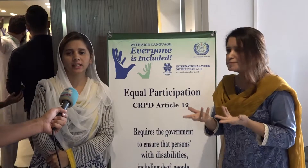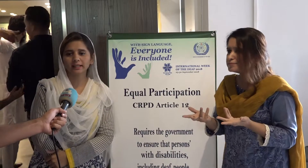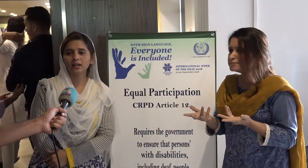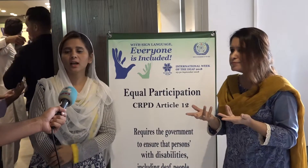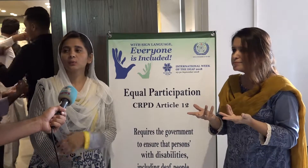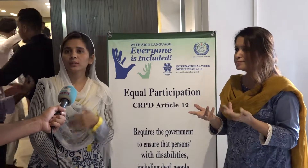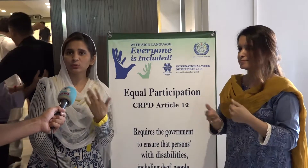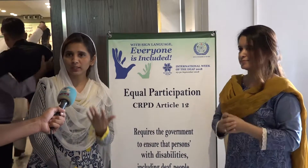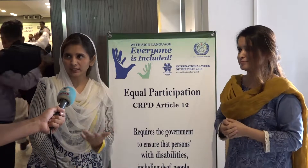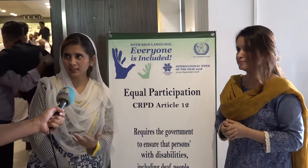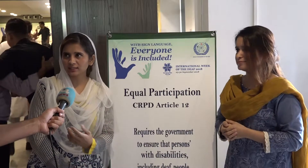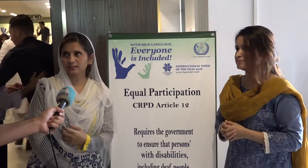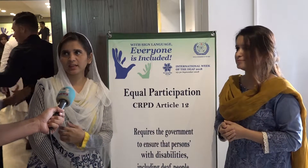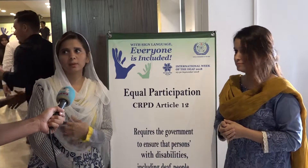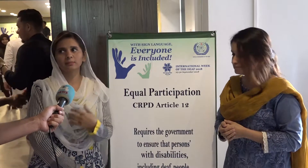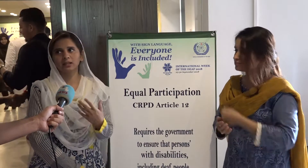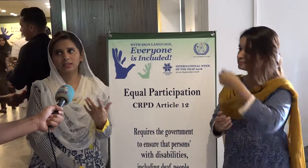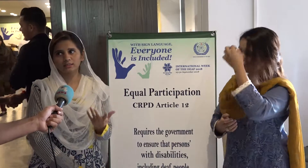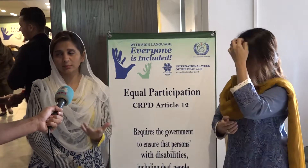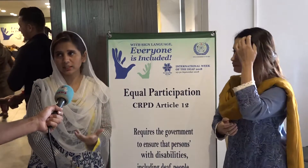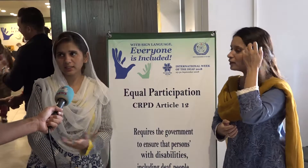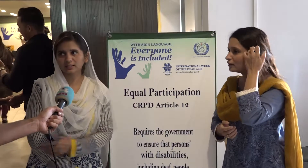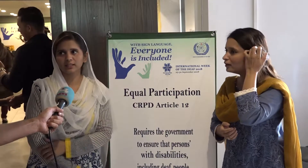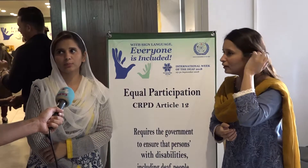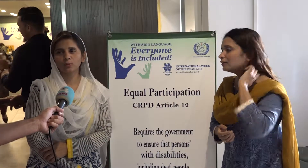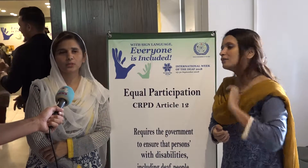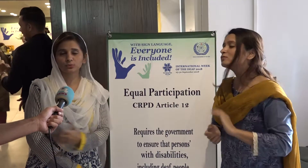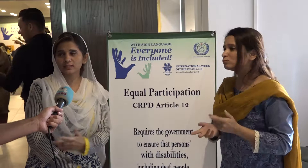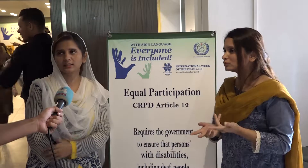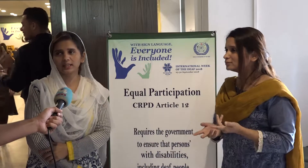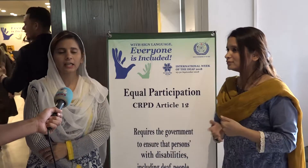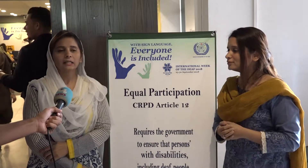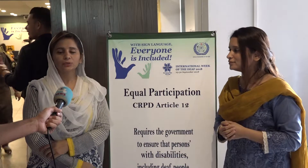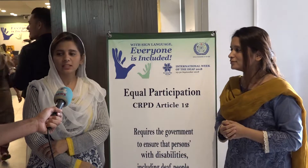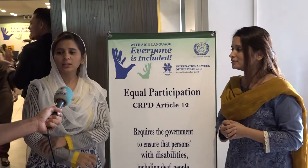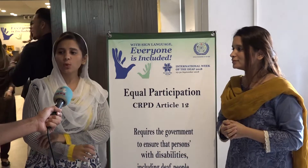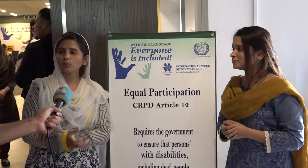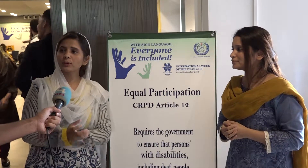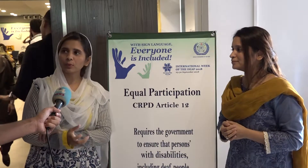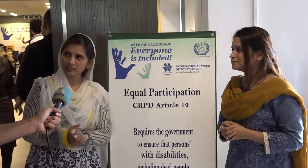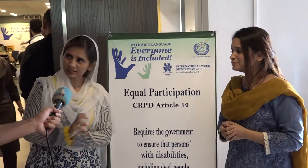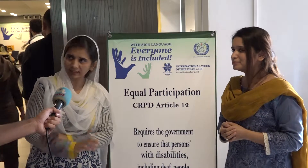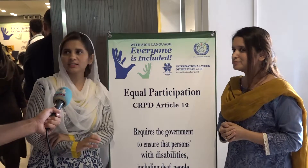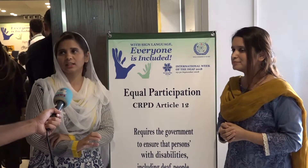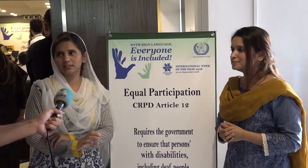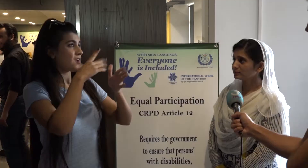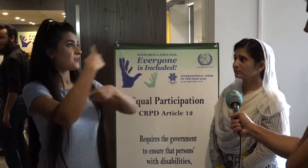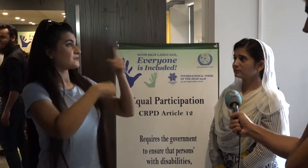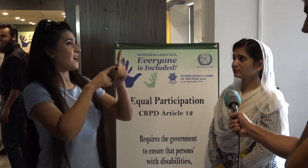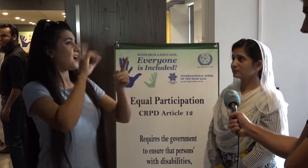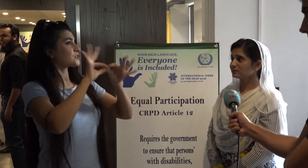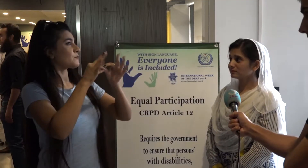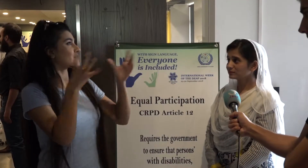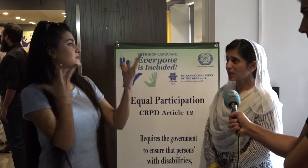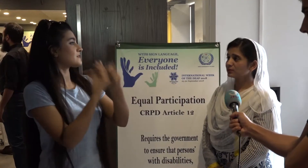سمجھتے ہیں کہ یہ کیونکہ کمیونیکیٹ نہیں کر سکتے ہیں ہماری بات کا جواب نہیں دے سکتے ہیں پروپرسن نہیں سکتے ہیں تو اسی لئے لوگوں کو وہ امپورٹنس نہیں دی جاتی ہے